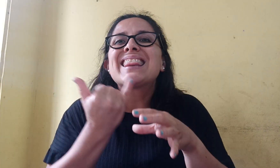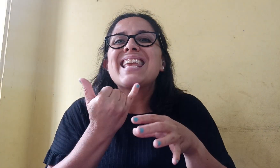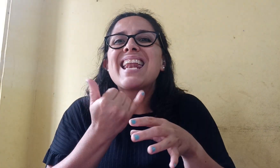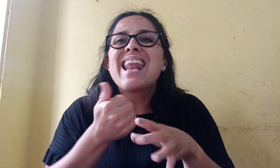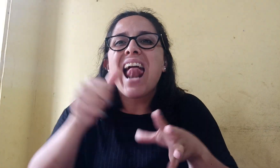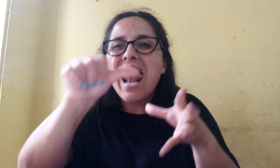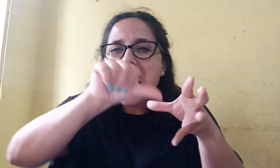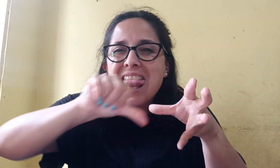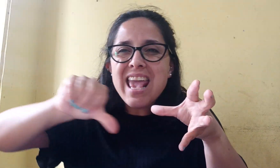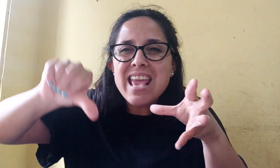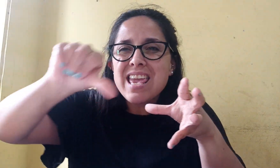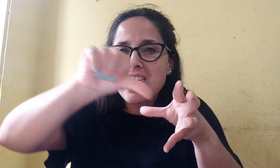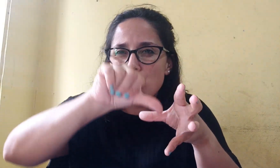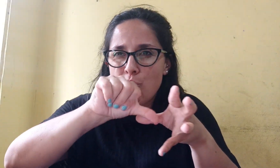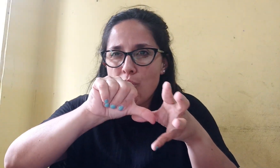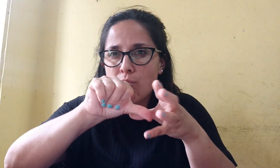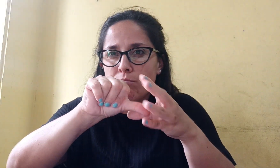los tejidos, o sea, entre las células,